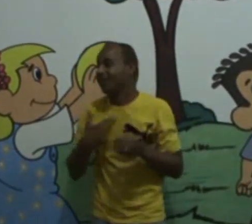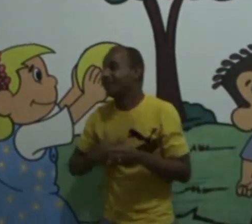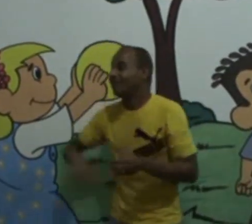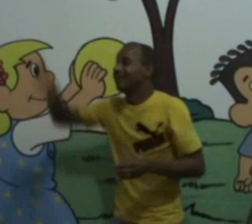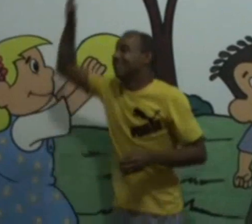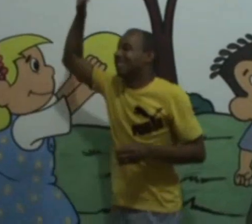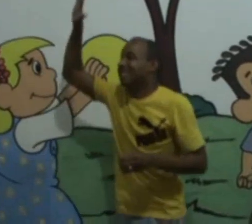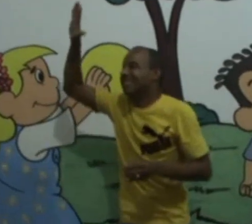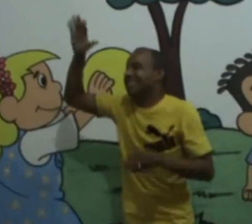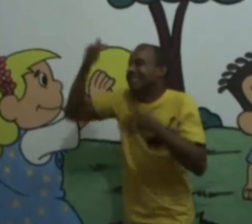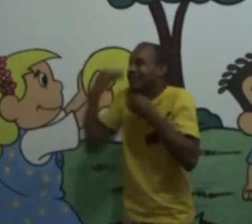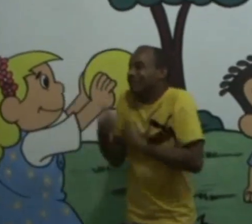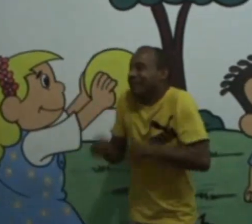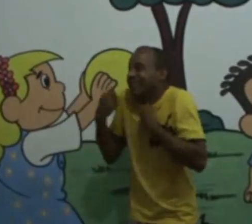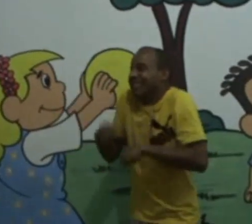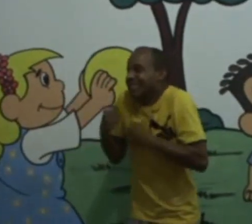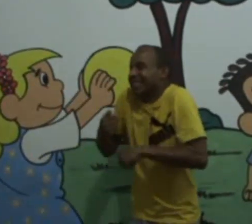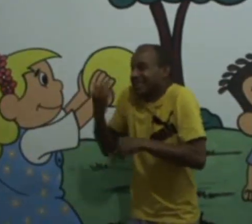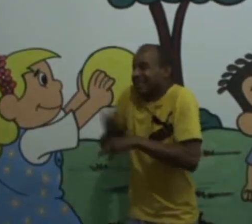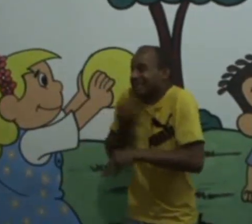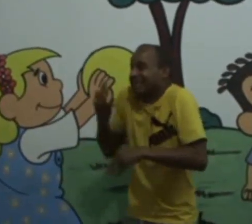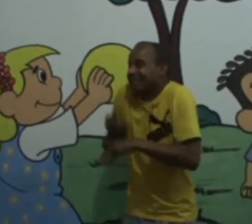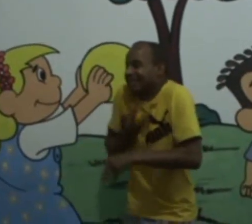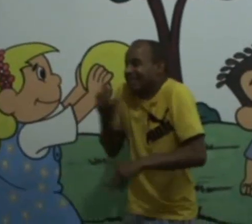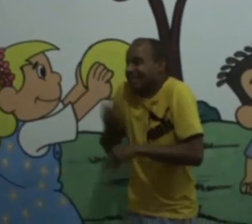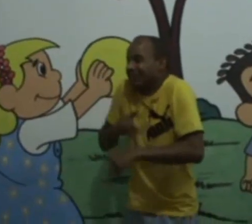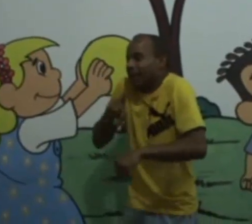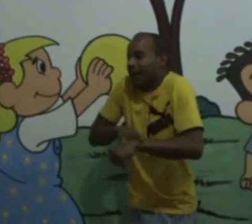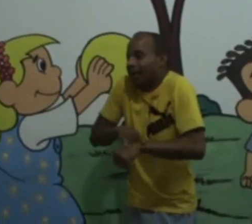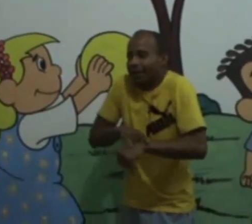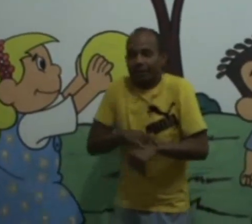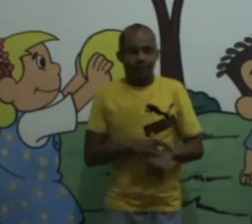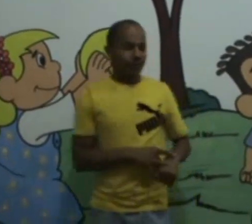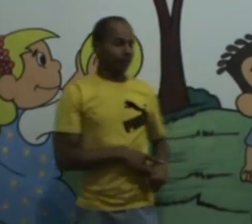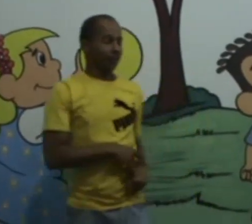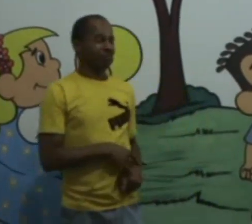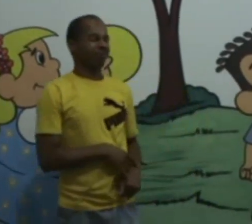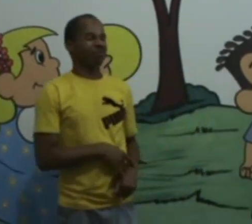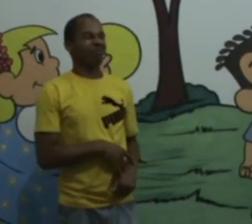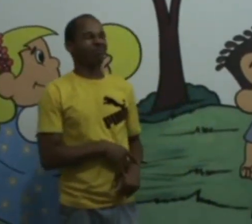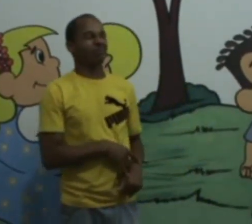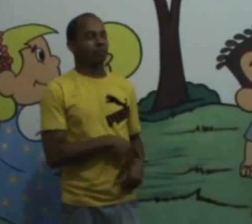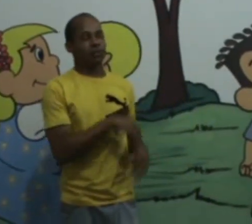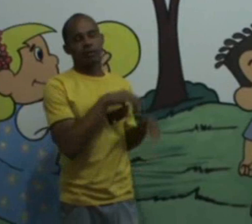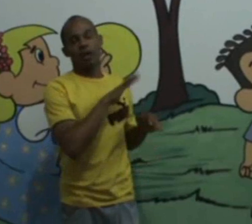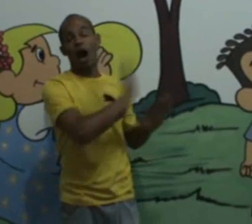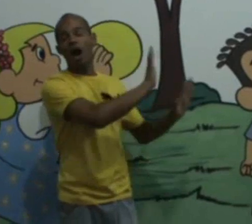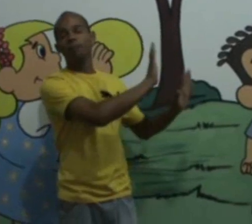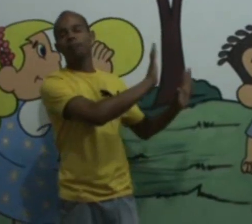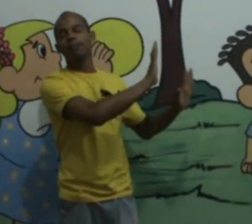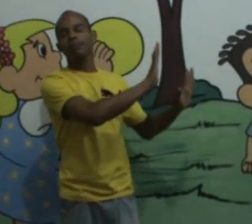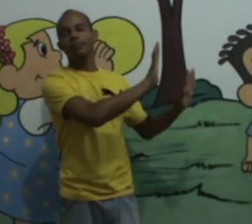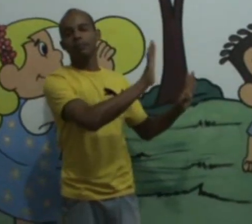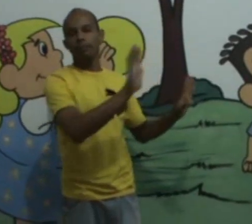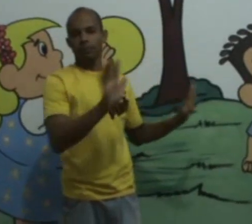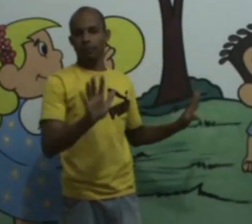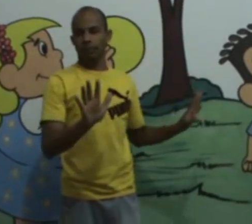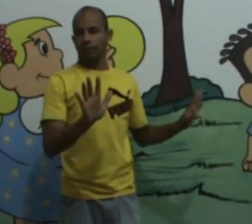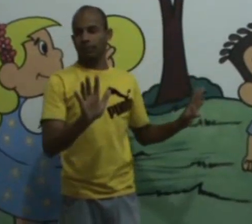Preciso ir no banheiro, professora. Ela nem respondeu, só fez um gesto com a mão para eu